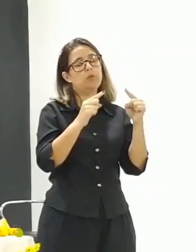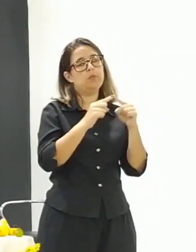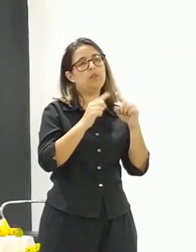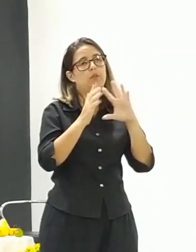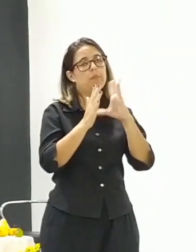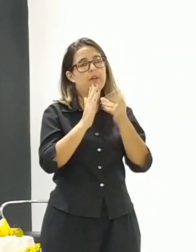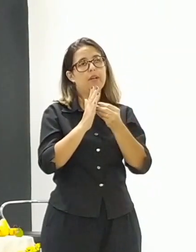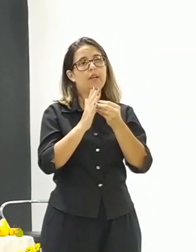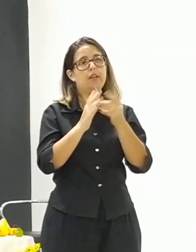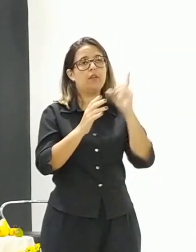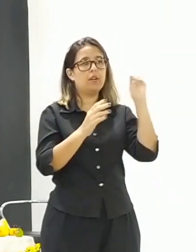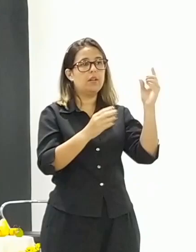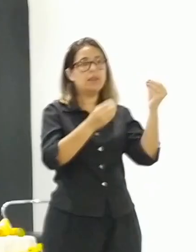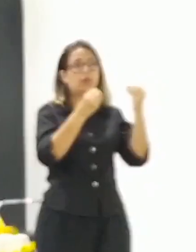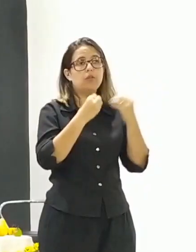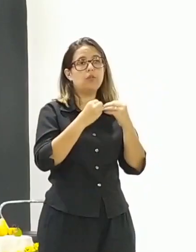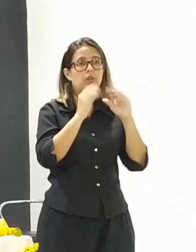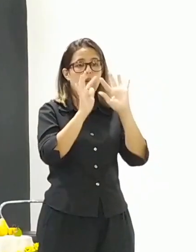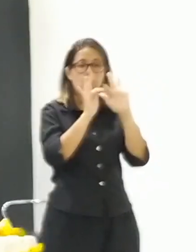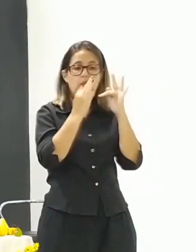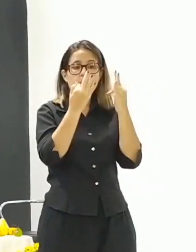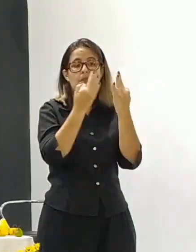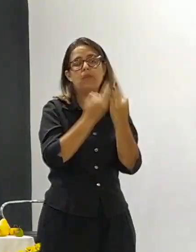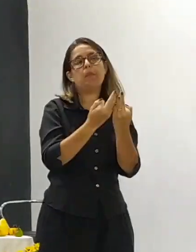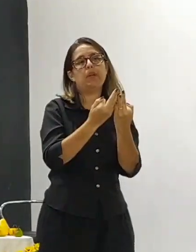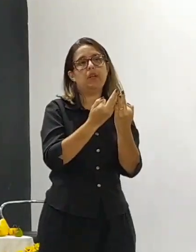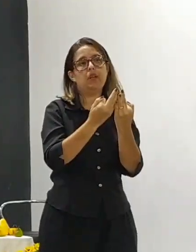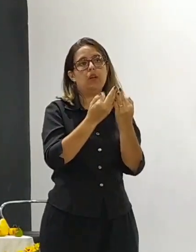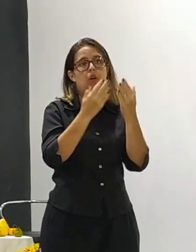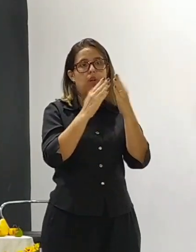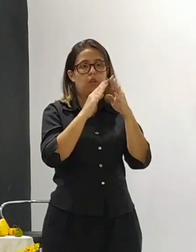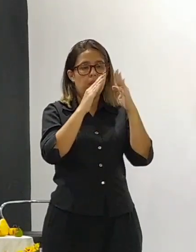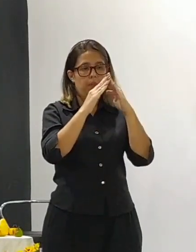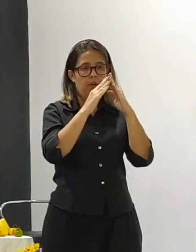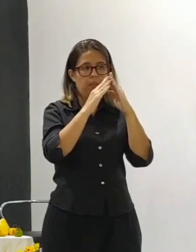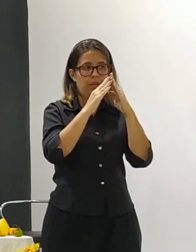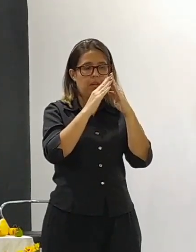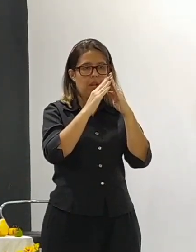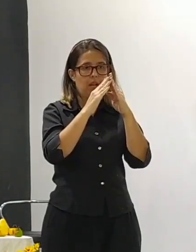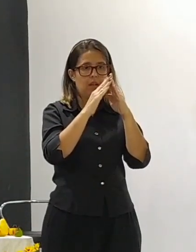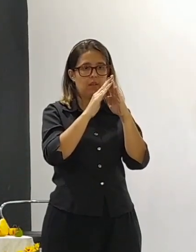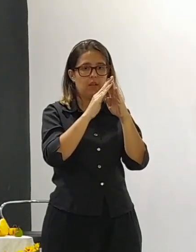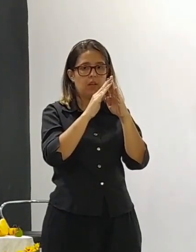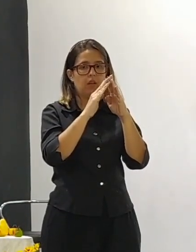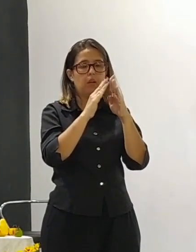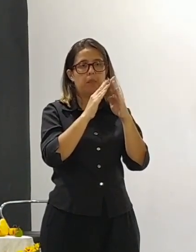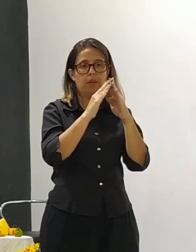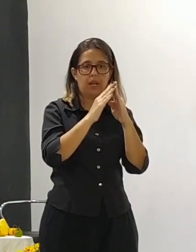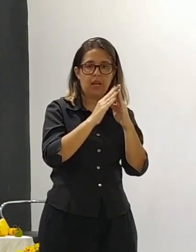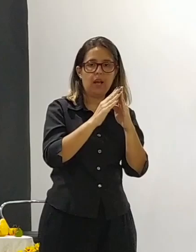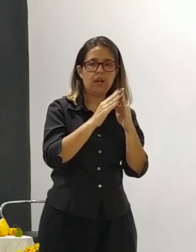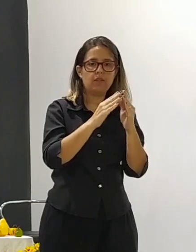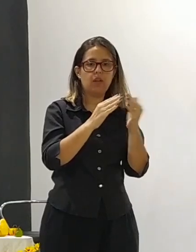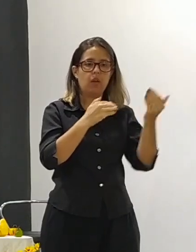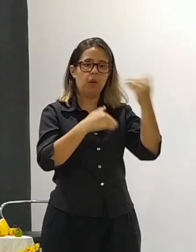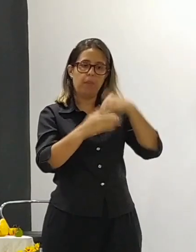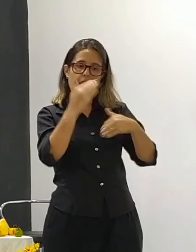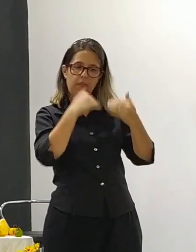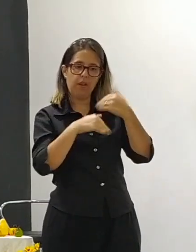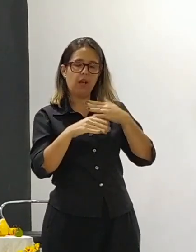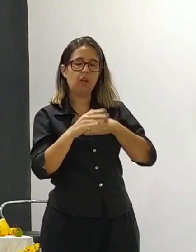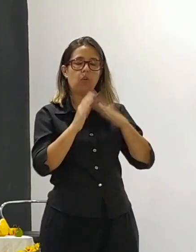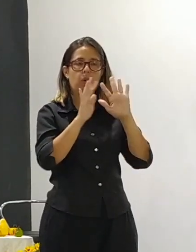deu. É uma visão de família. É quando eu abro a minha casa, né? E eu vou ali com a minha família chamar uma